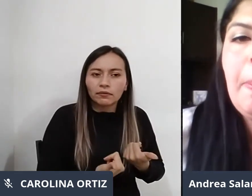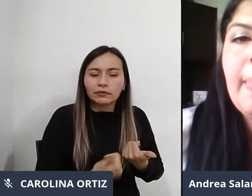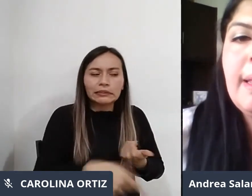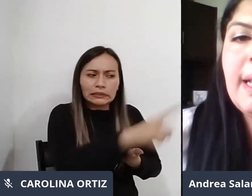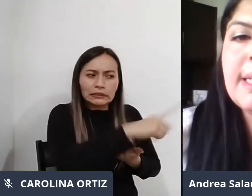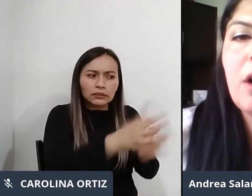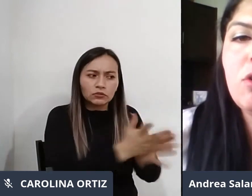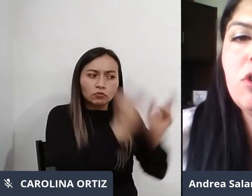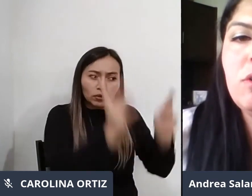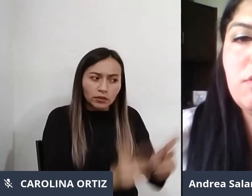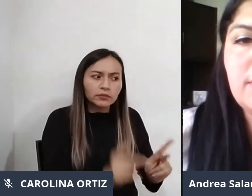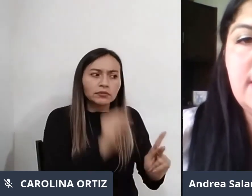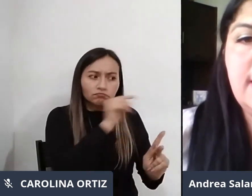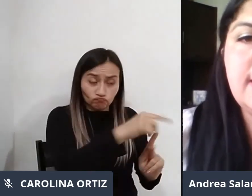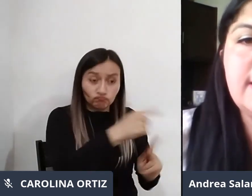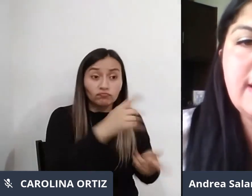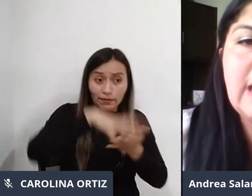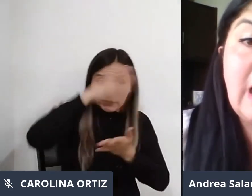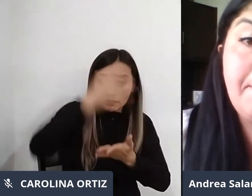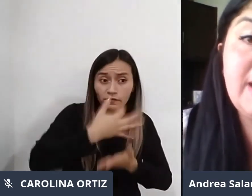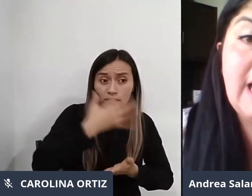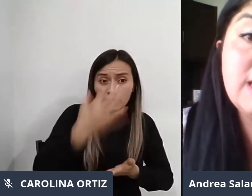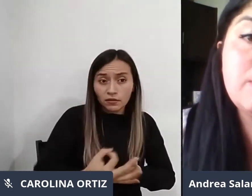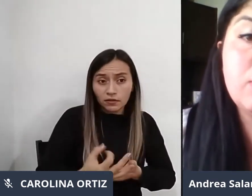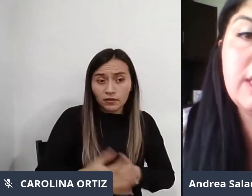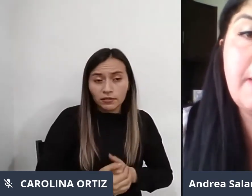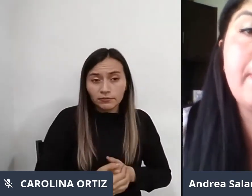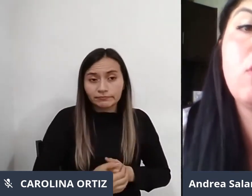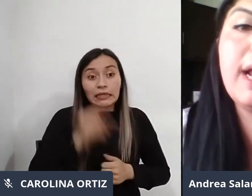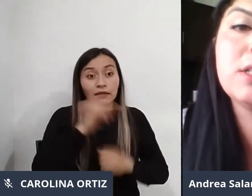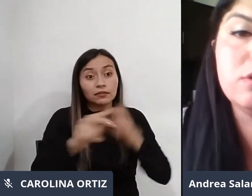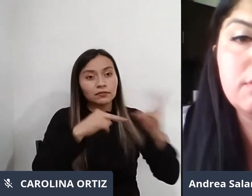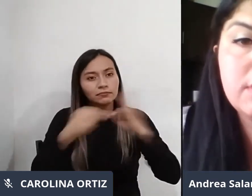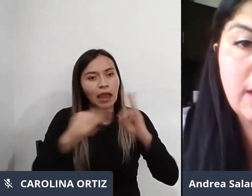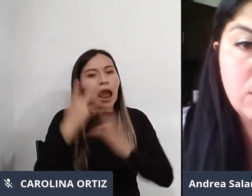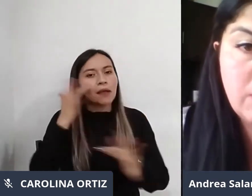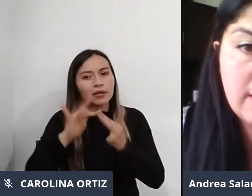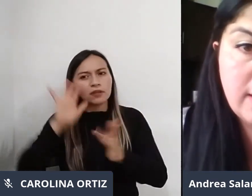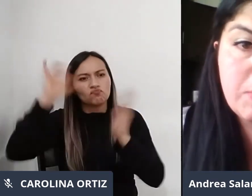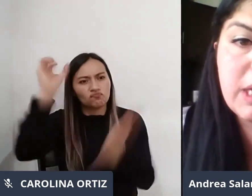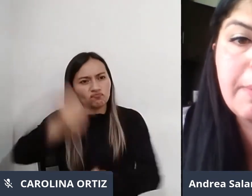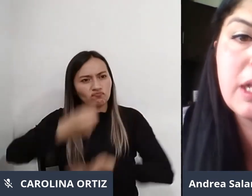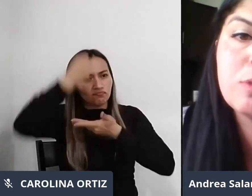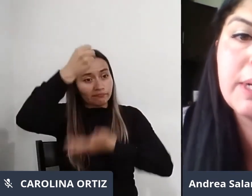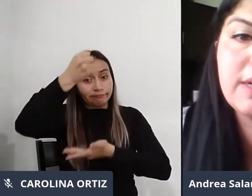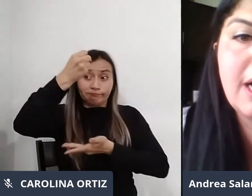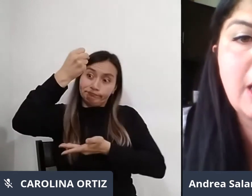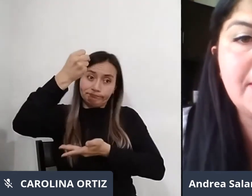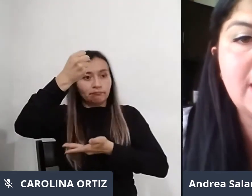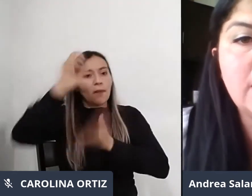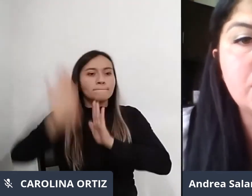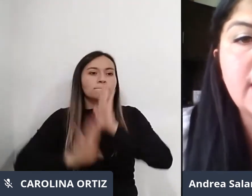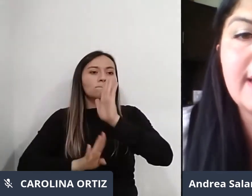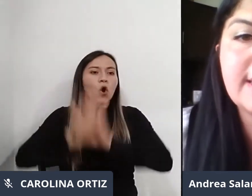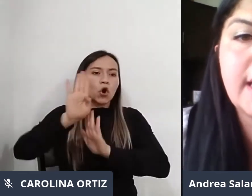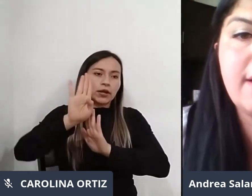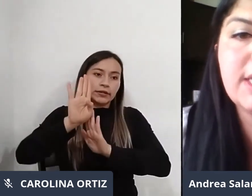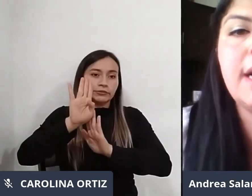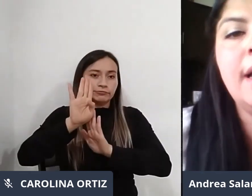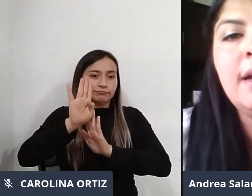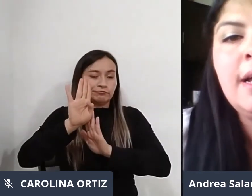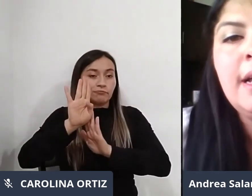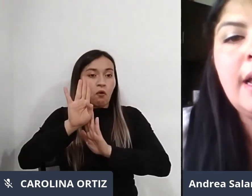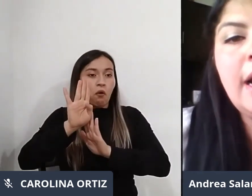perspectiva de desarrollo desde el capitalismo, de ese progreso al que supuestamente nos va a llevar el capitalismo, tiene que